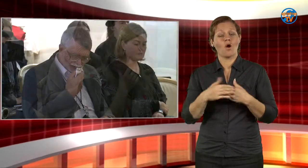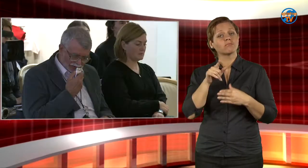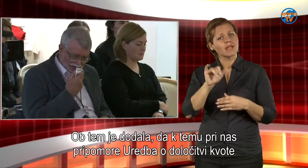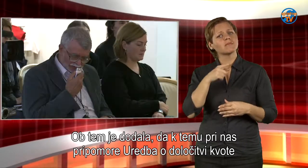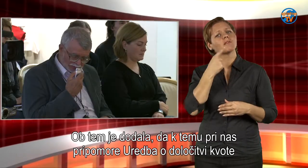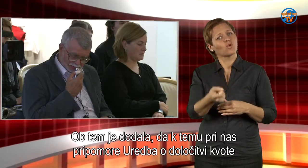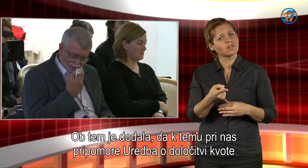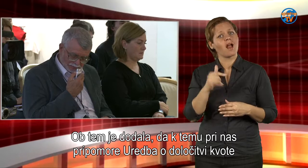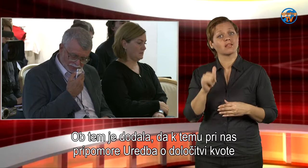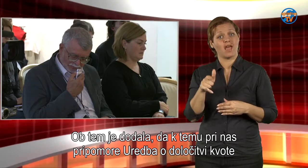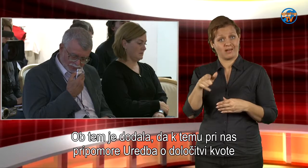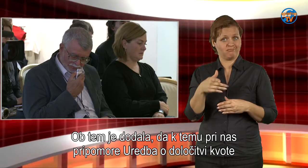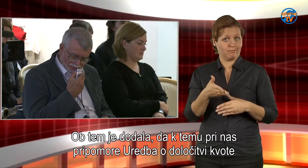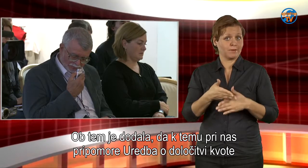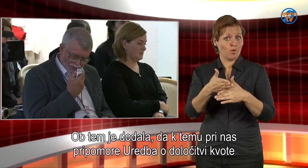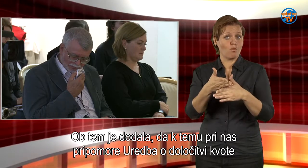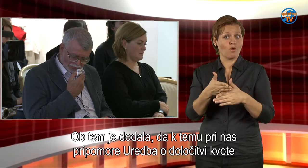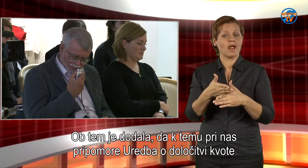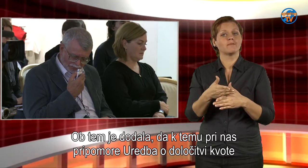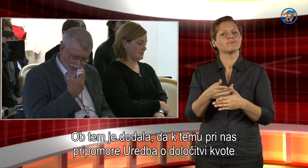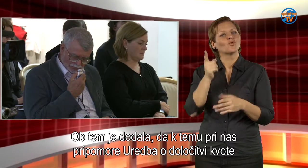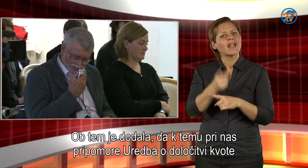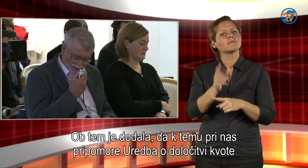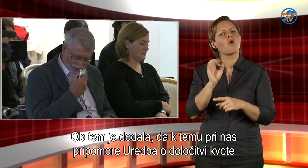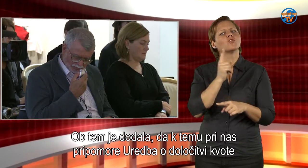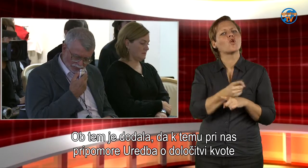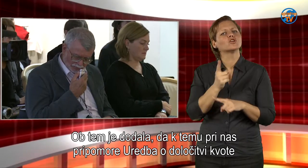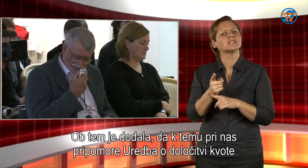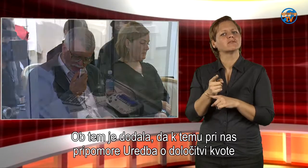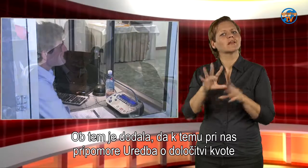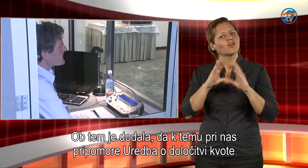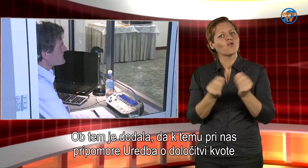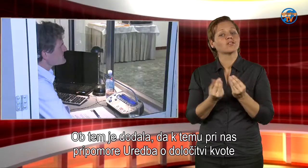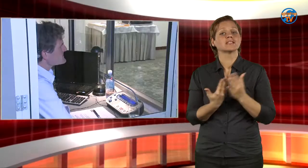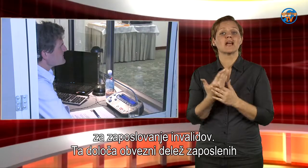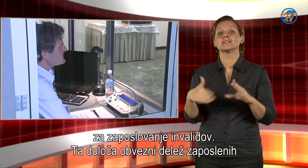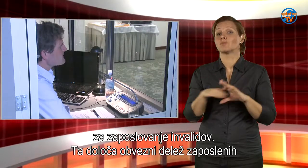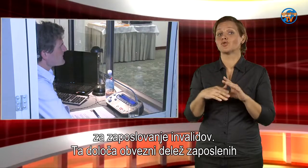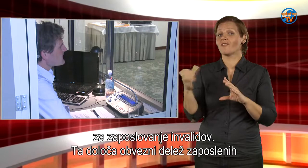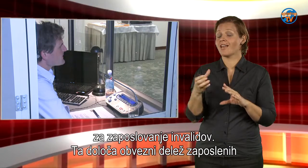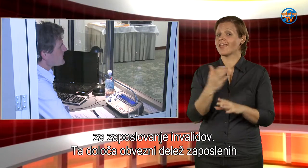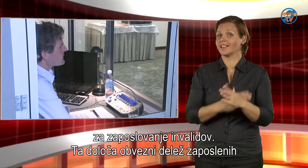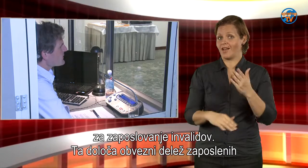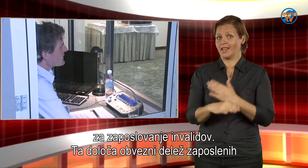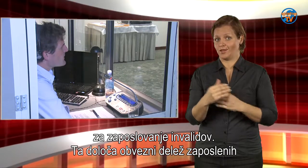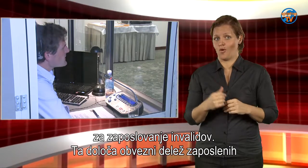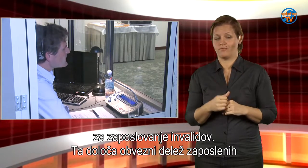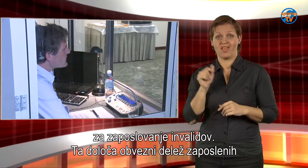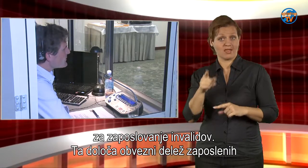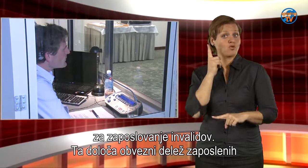Ob tem je dodala, da k temu pri nas pripomore uredba o določitvi kvote za zaposlovanje invalidov. Ta